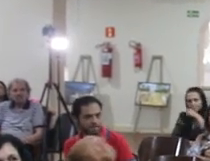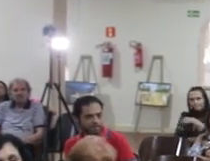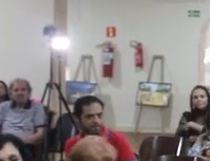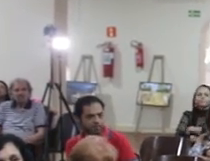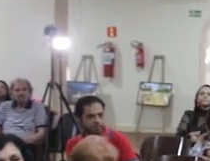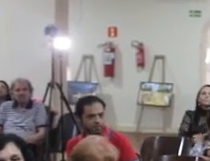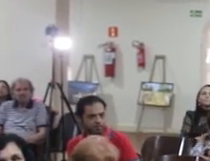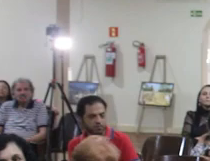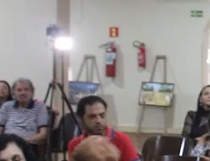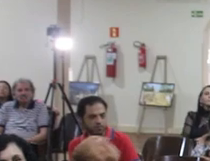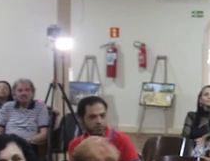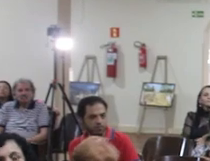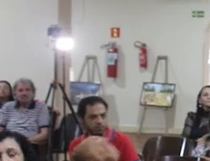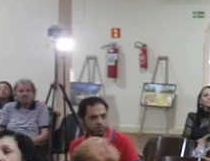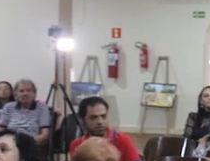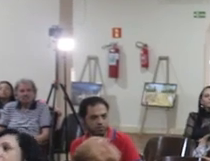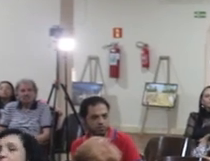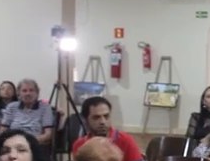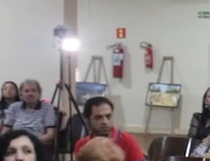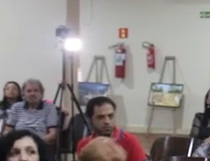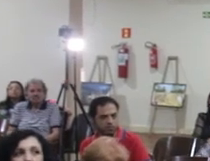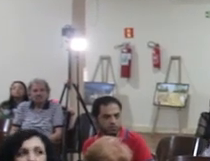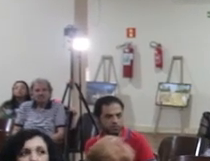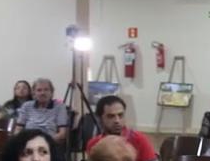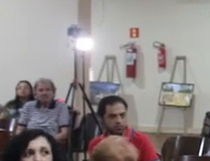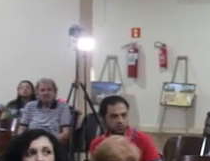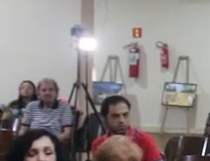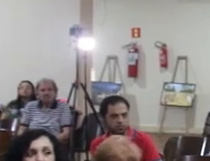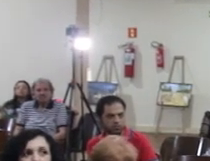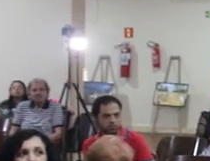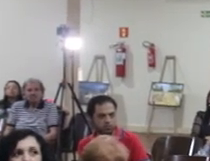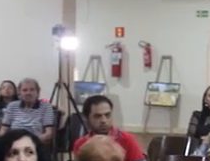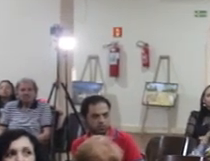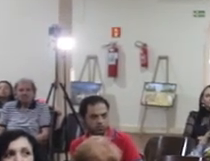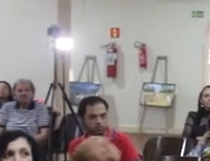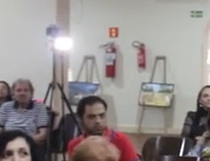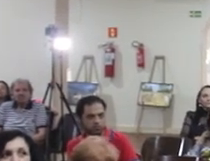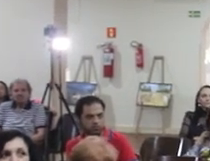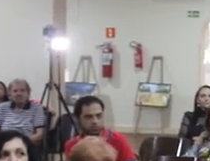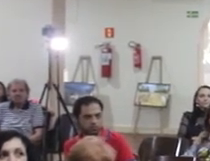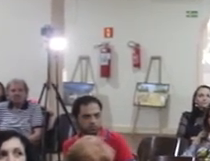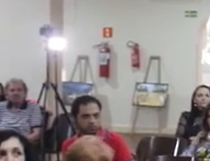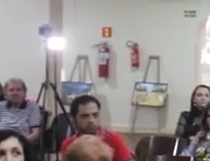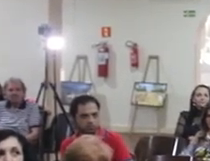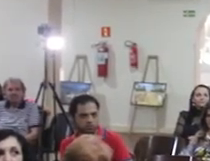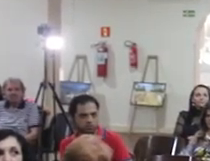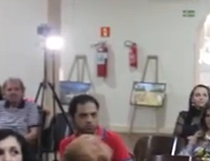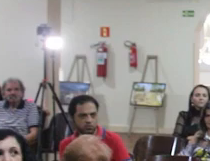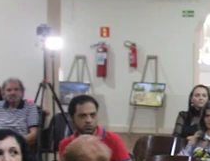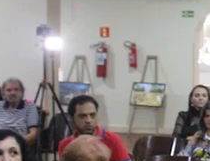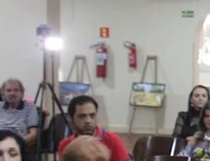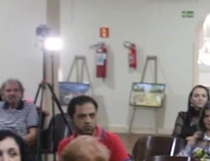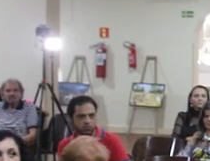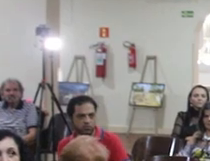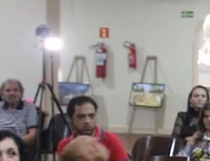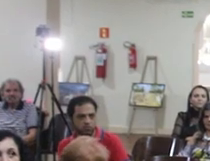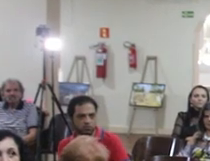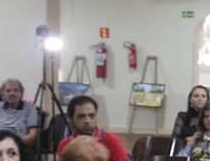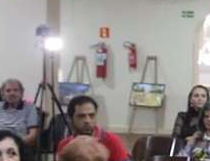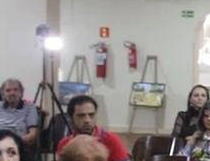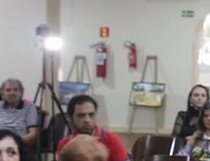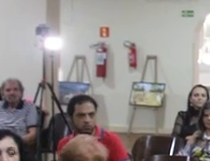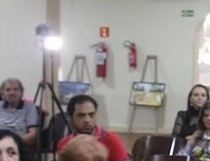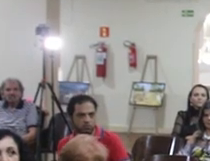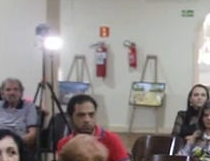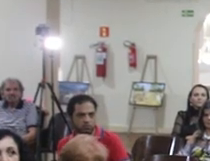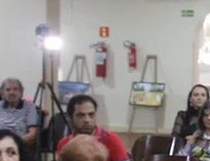um levantamento, sou advogado de profissão, pensando em levar ao Ministério Público a situação dos imóveis